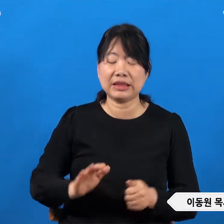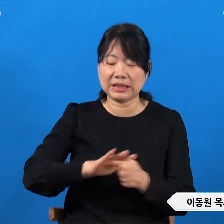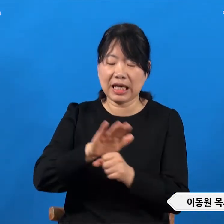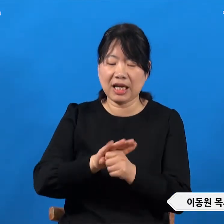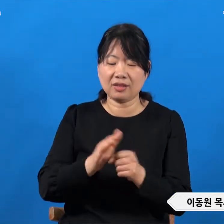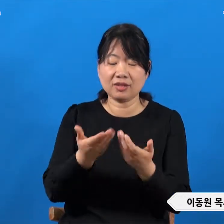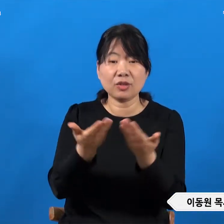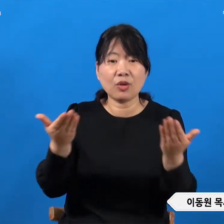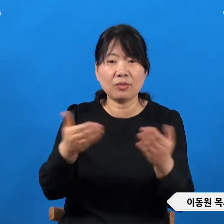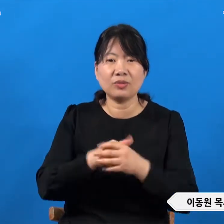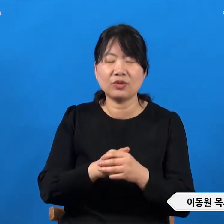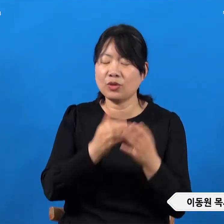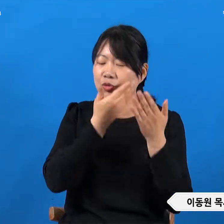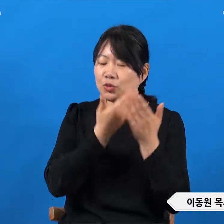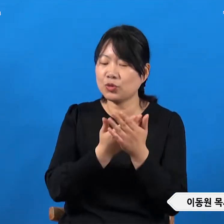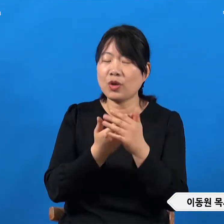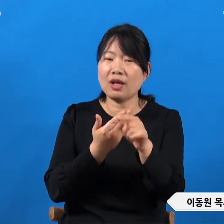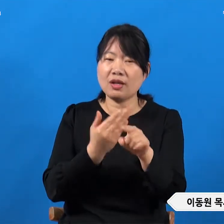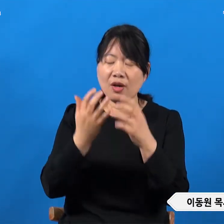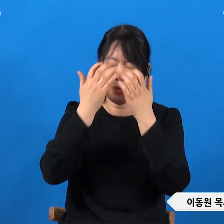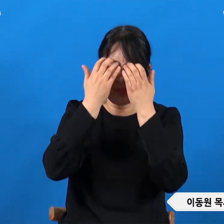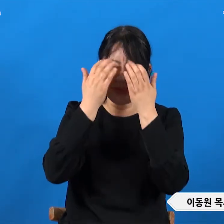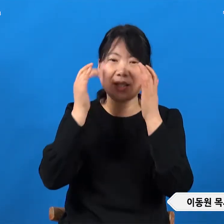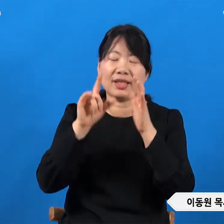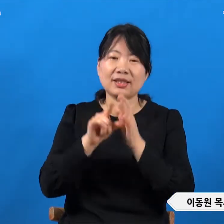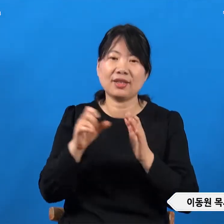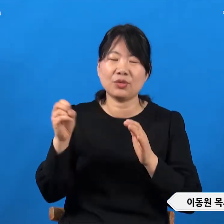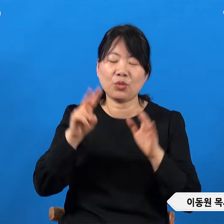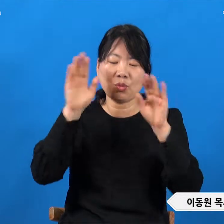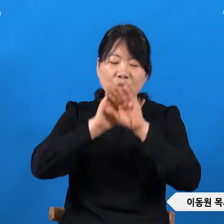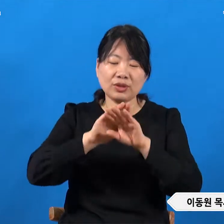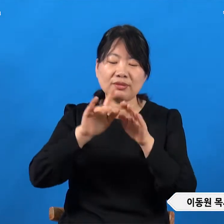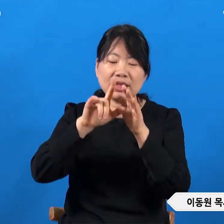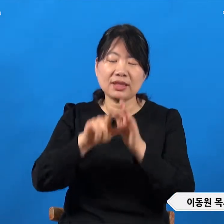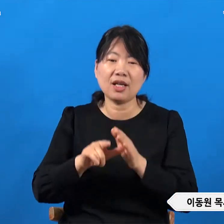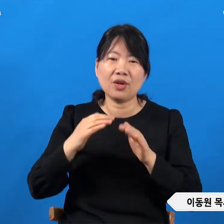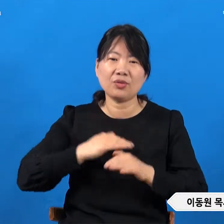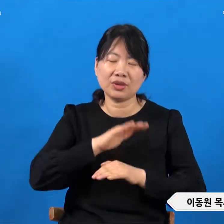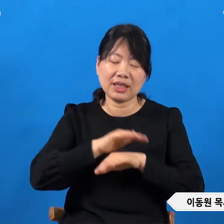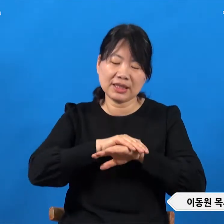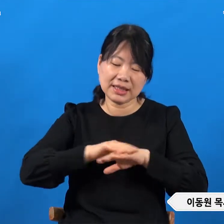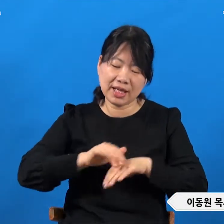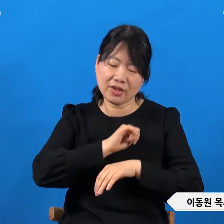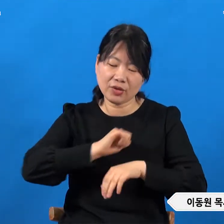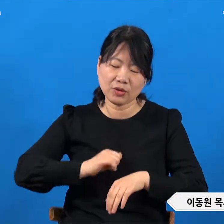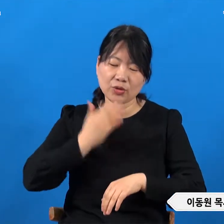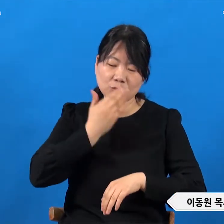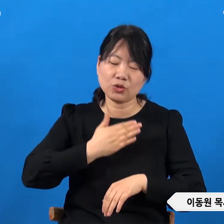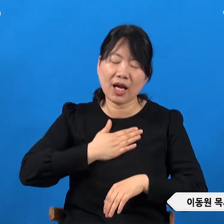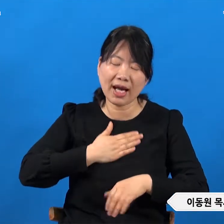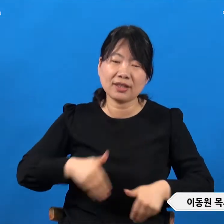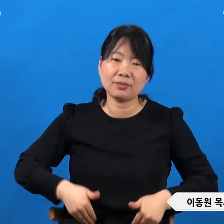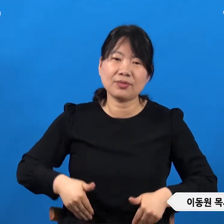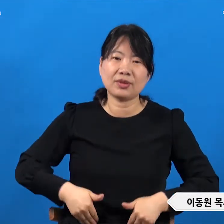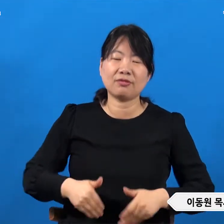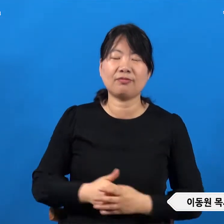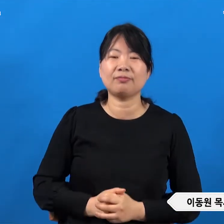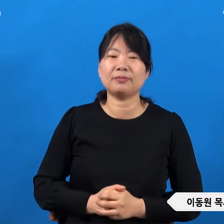사랑하는 여러분, 중요한 것은 고난의 시간, 어둠의 시간을 우리가 잘 견딜 줄 알아야 한다는 것입니다.